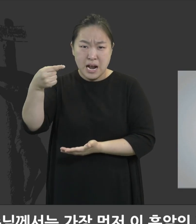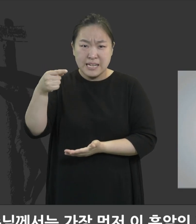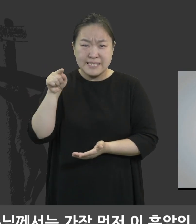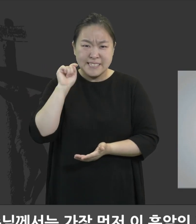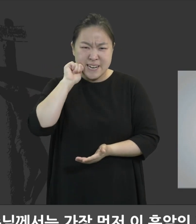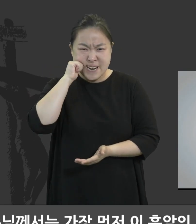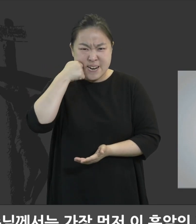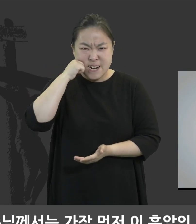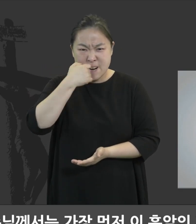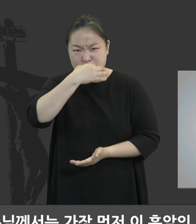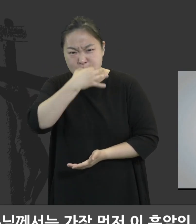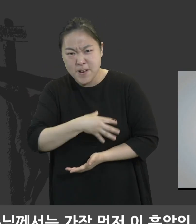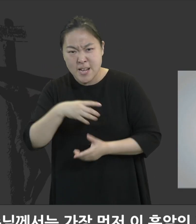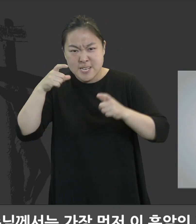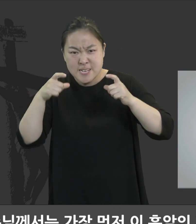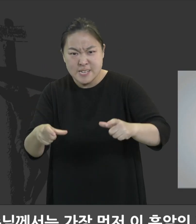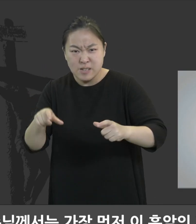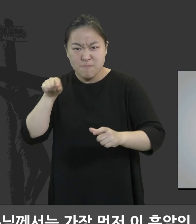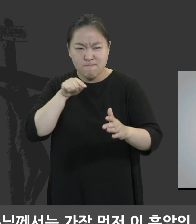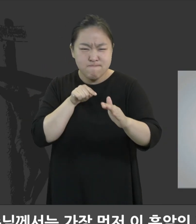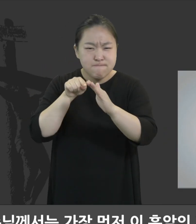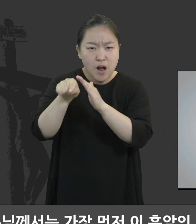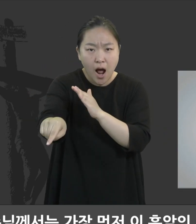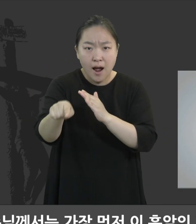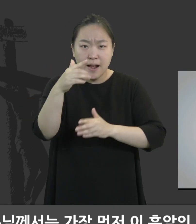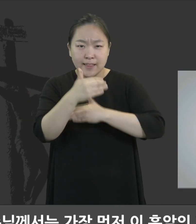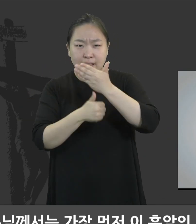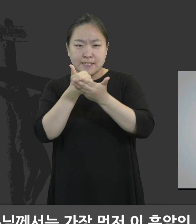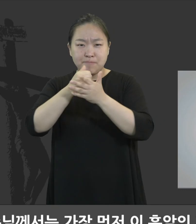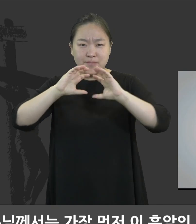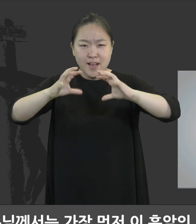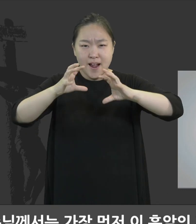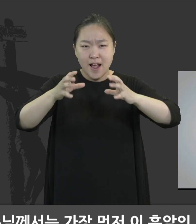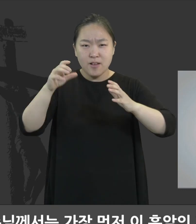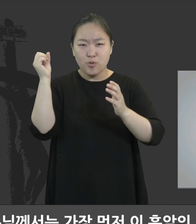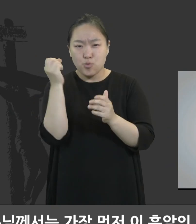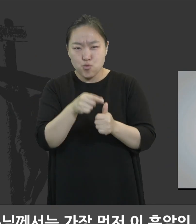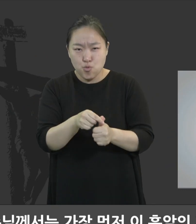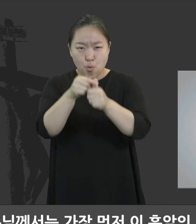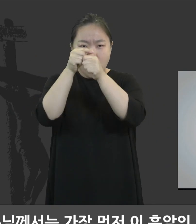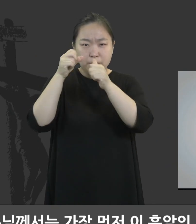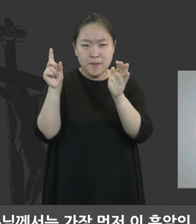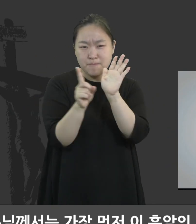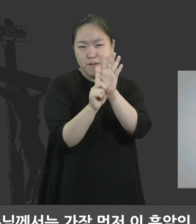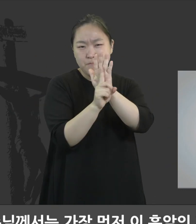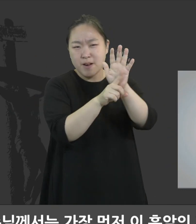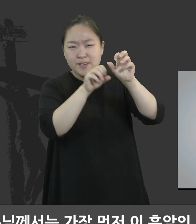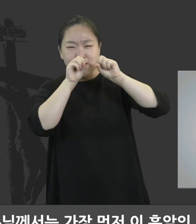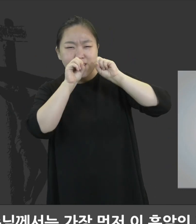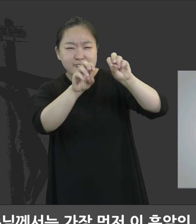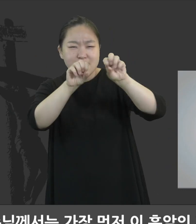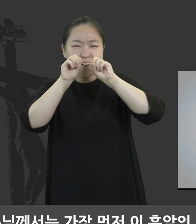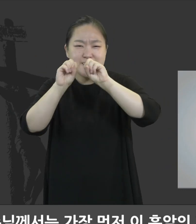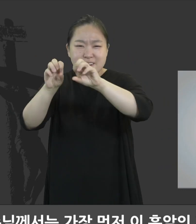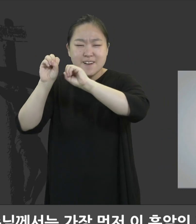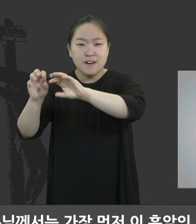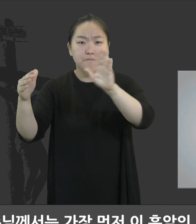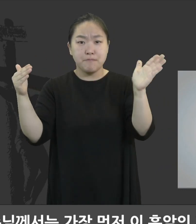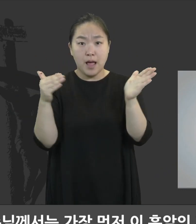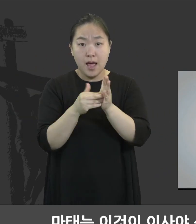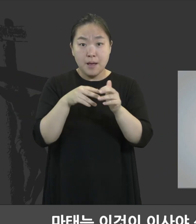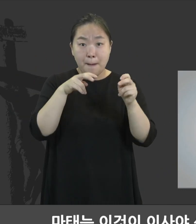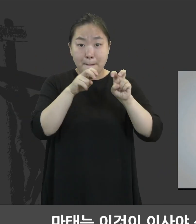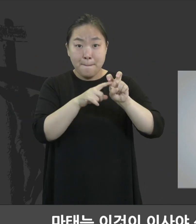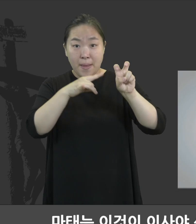예수님께서는 가장 먼저 이 흑암의 지역에 빛으로 찾아가셔서 하나님의 나라와 구원의 소식을